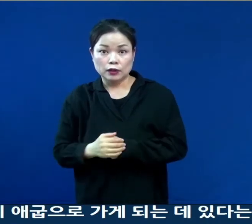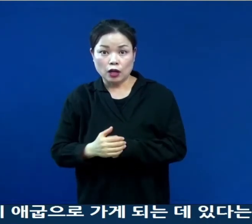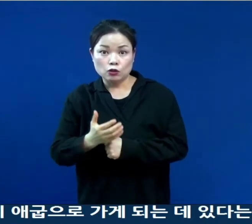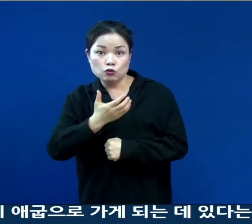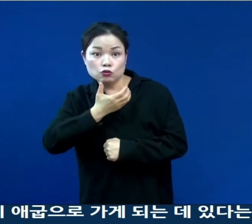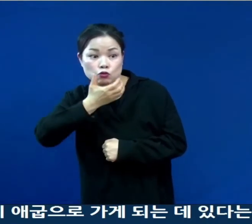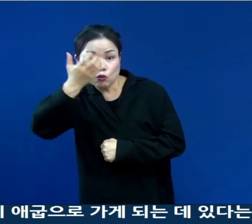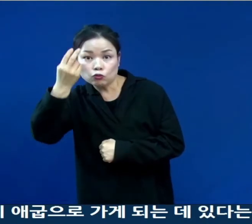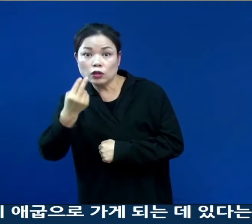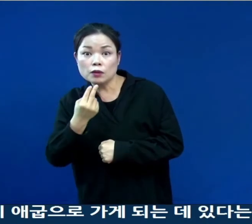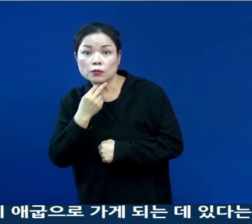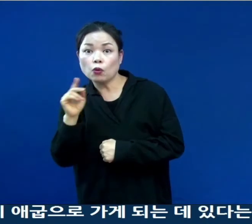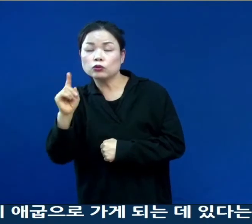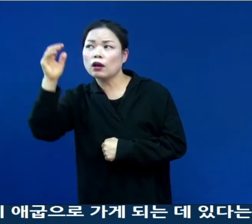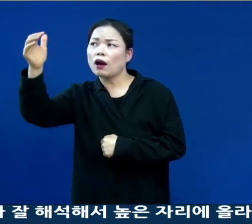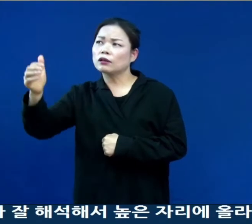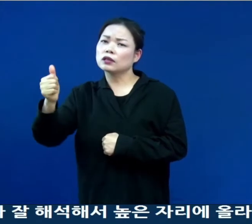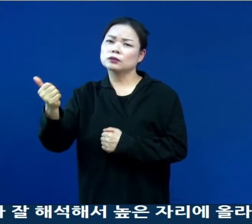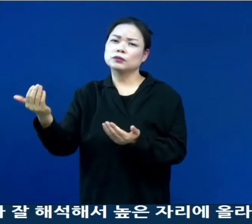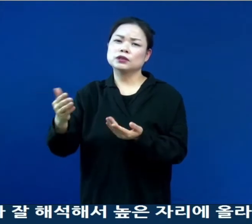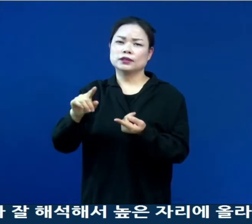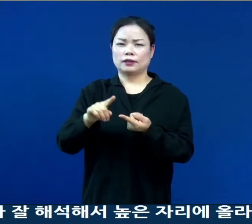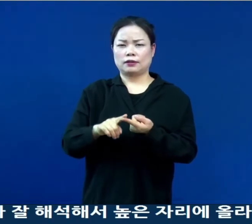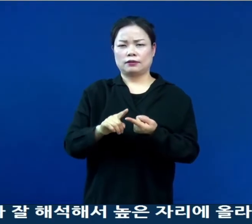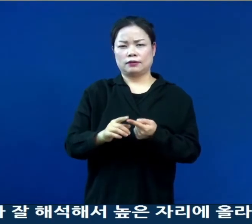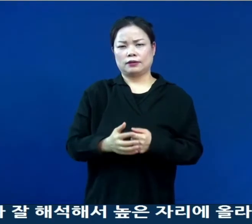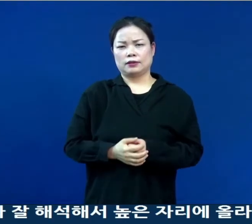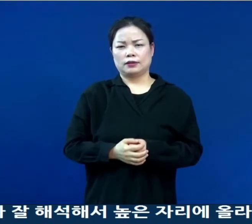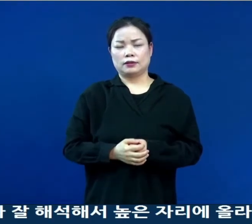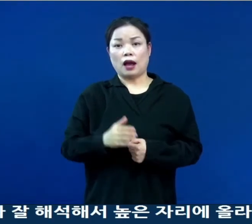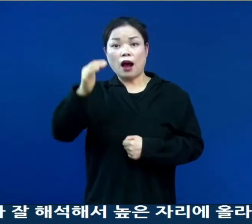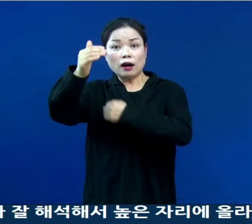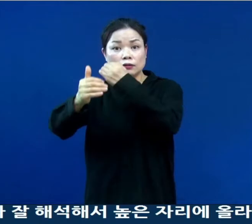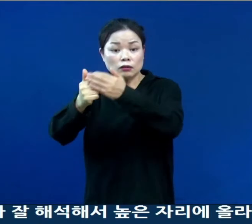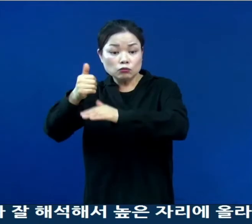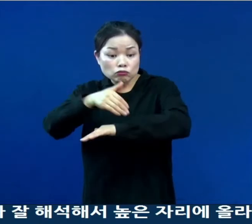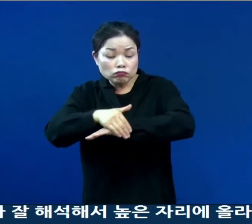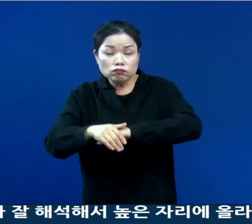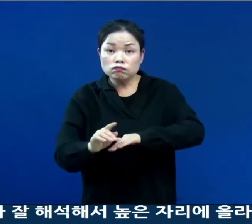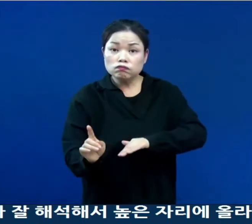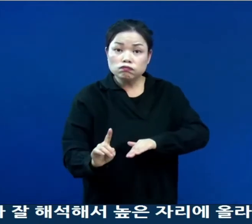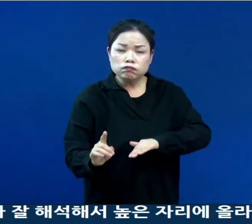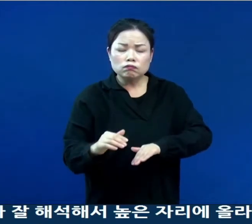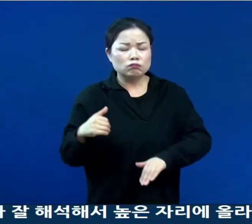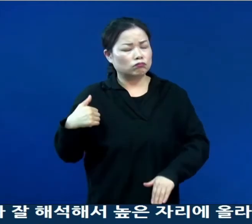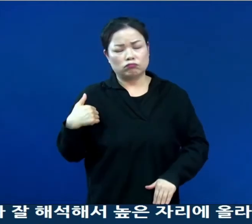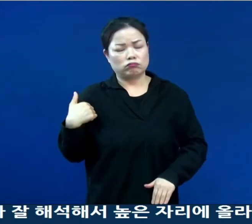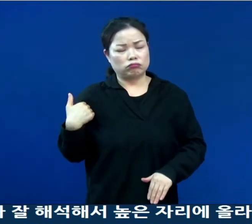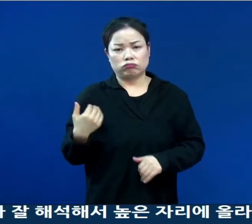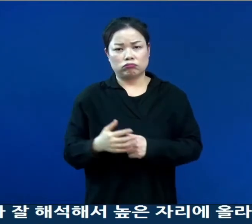요셉은 그것이 어떻게 하나님의 일이 되는지 하나님의